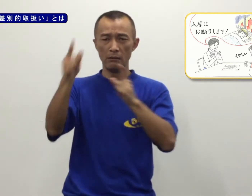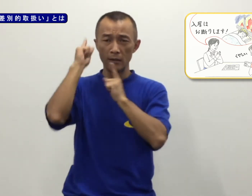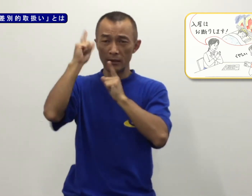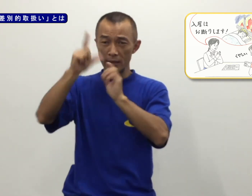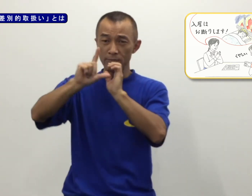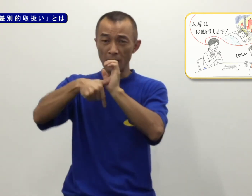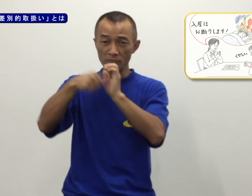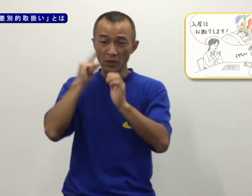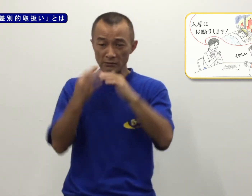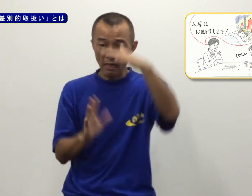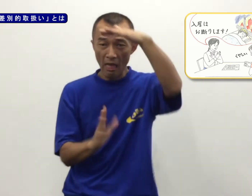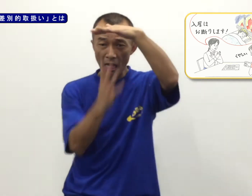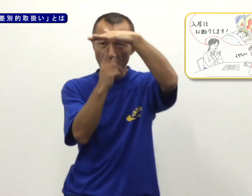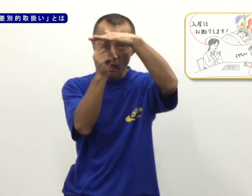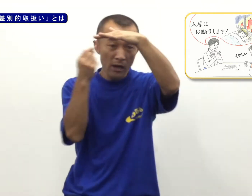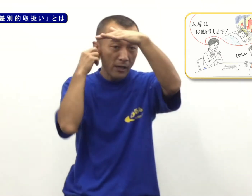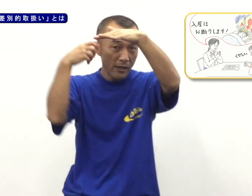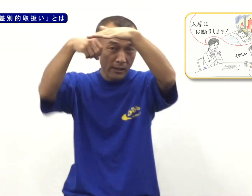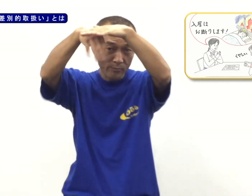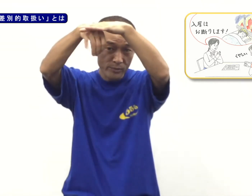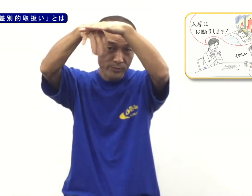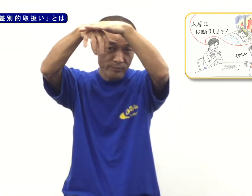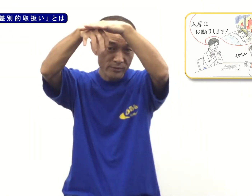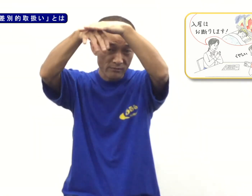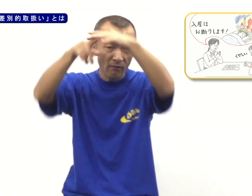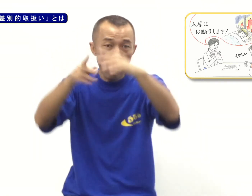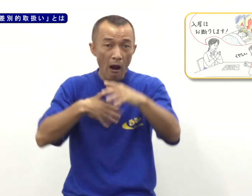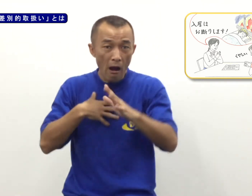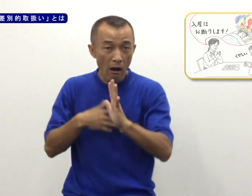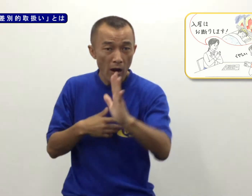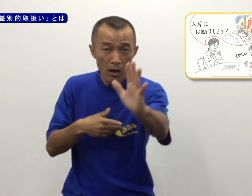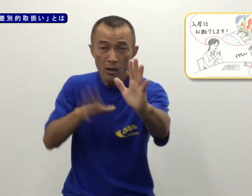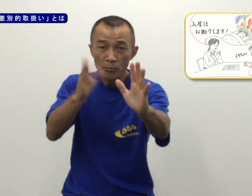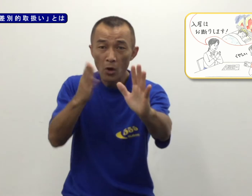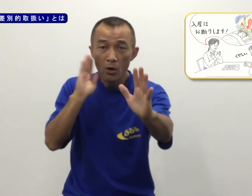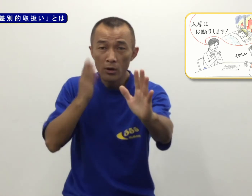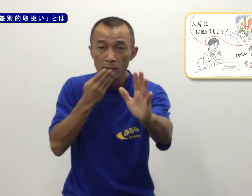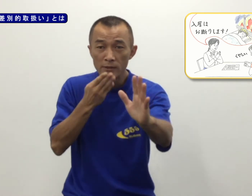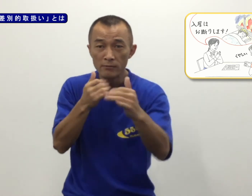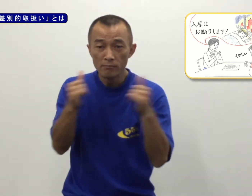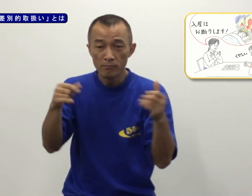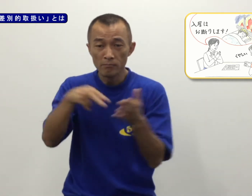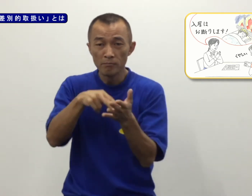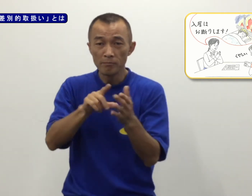火災の時に報知器などの音に気付かず逃げ遅れてしまう